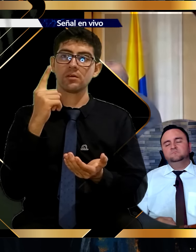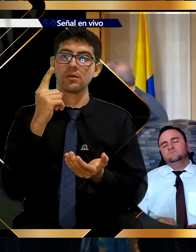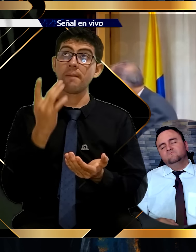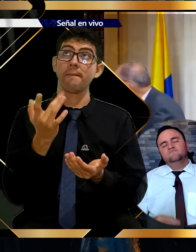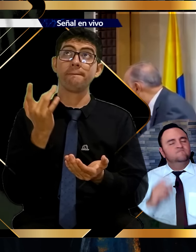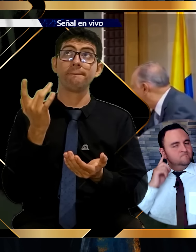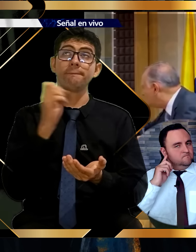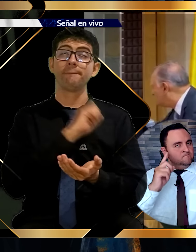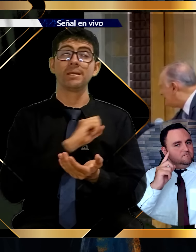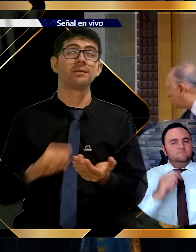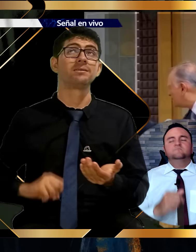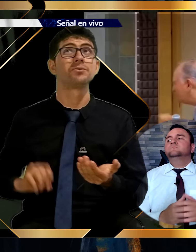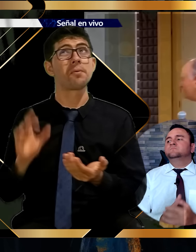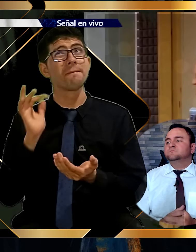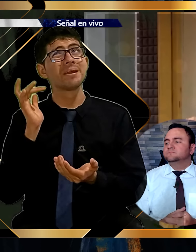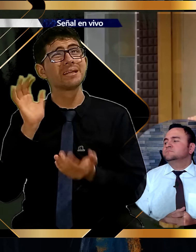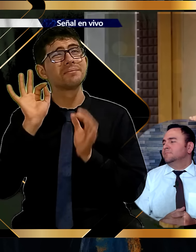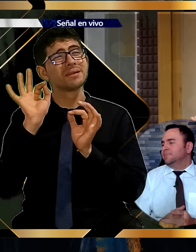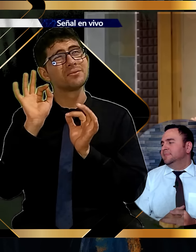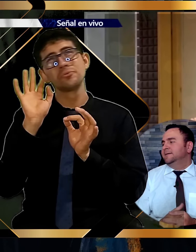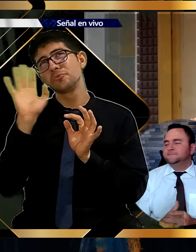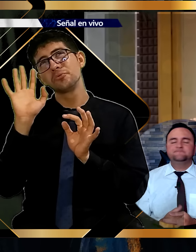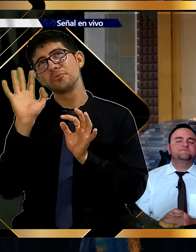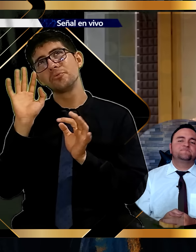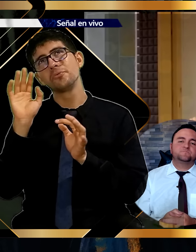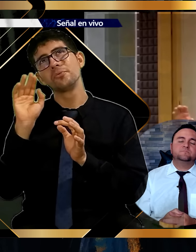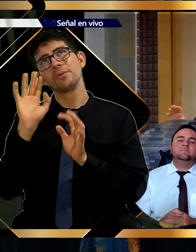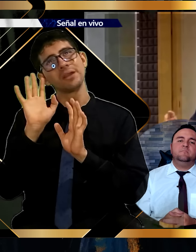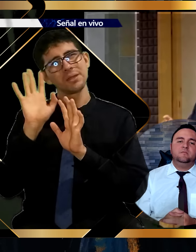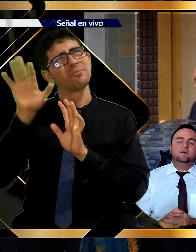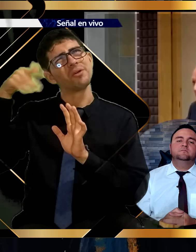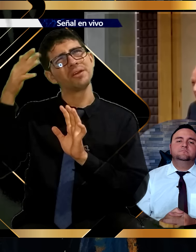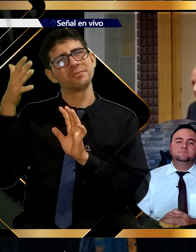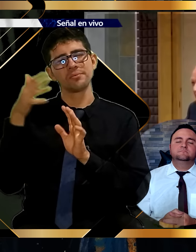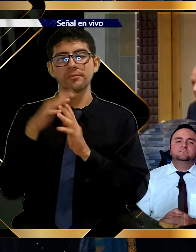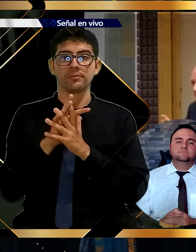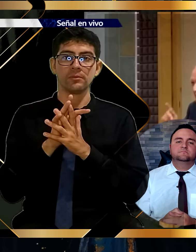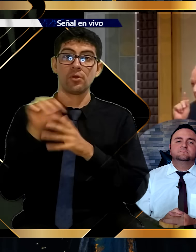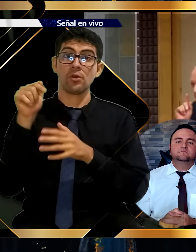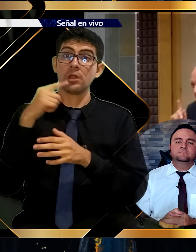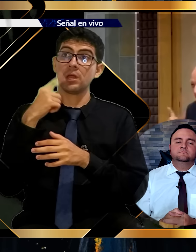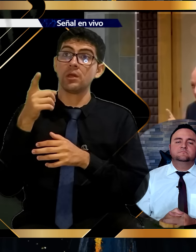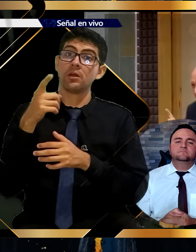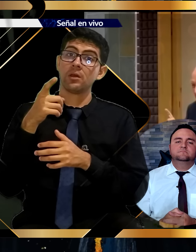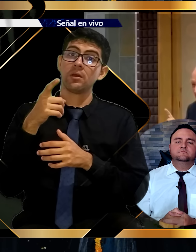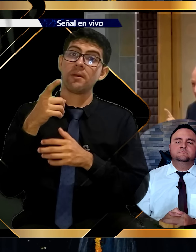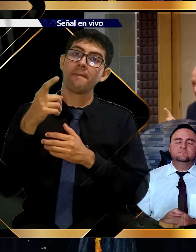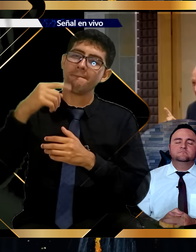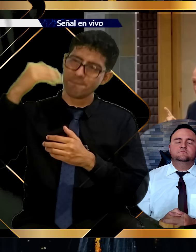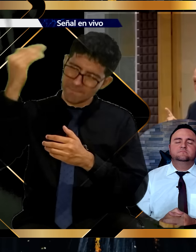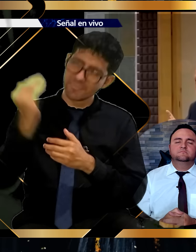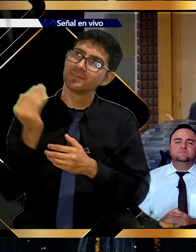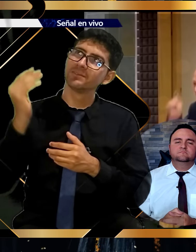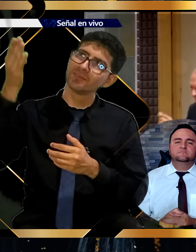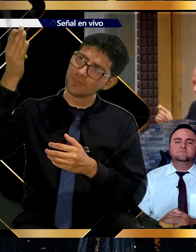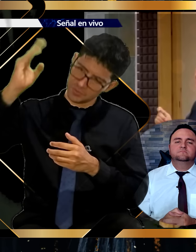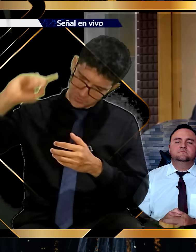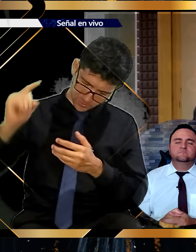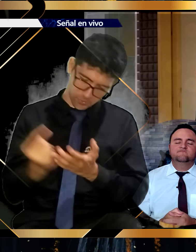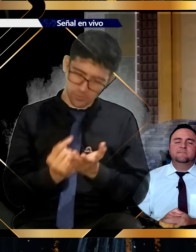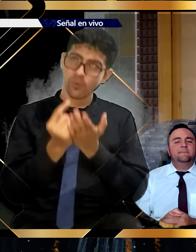Señor, espérate un momentito. El que oiga diga, ven.